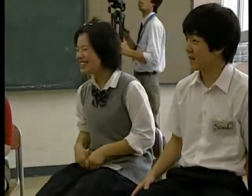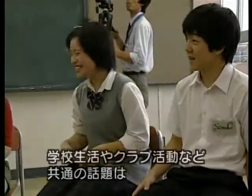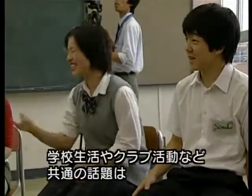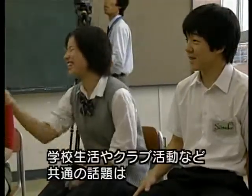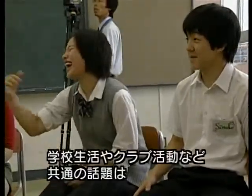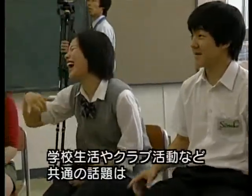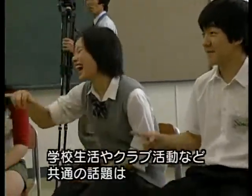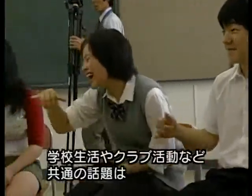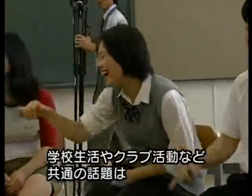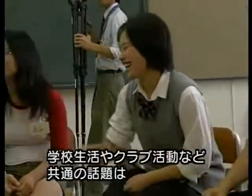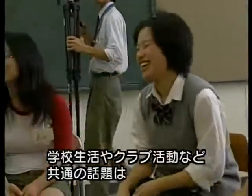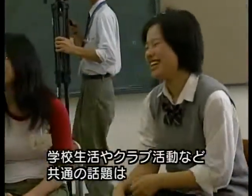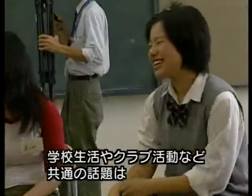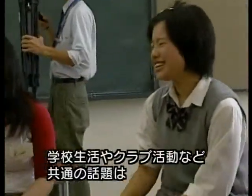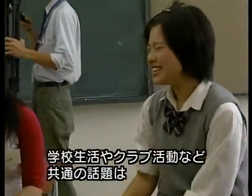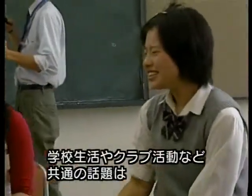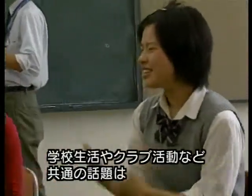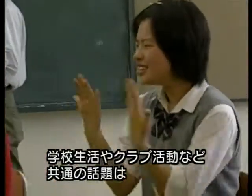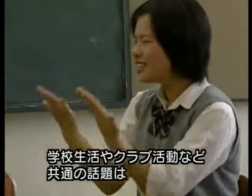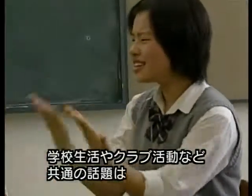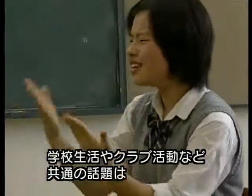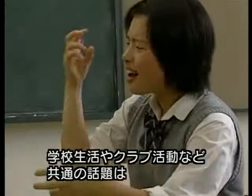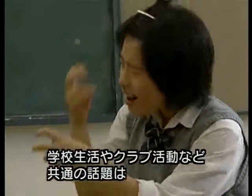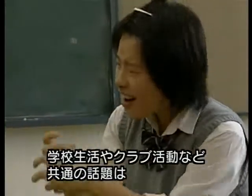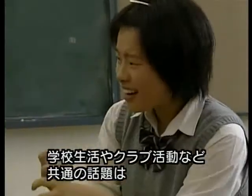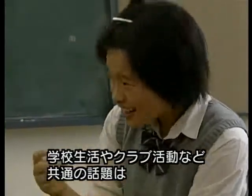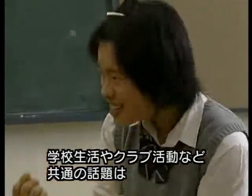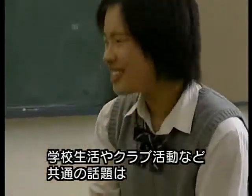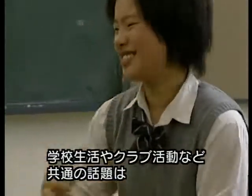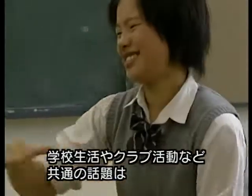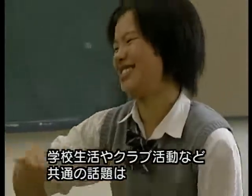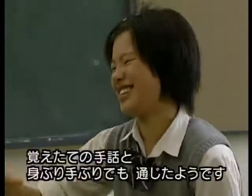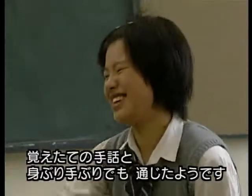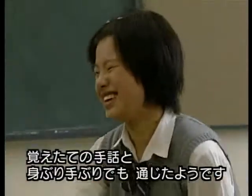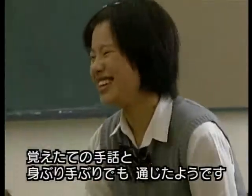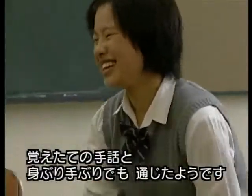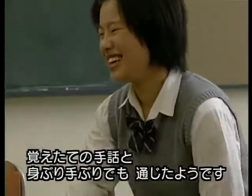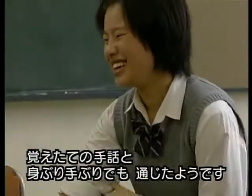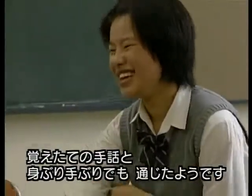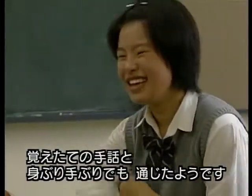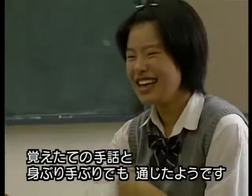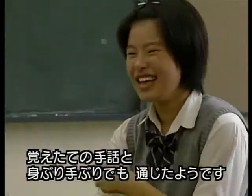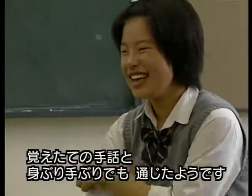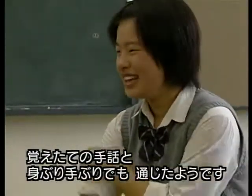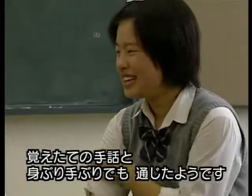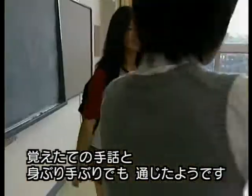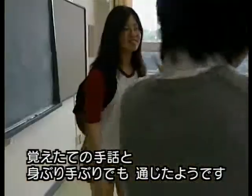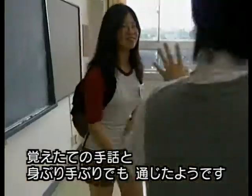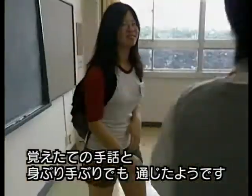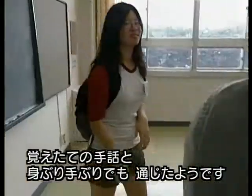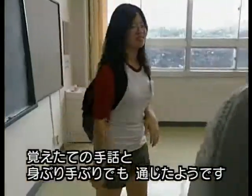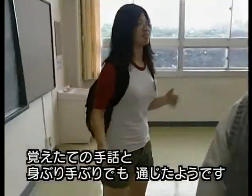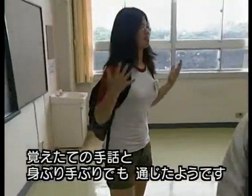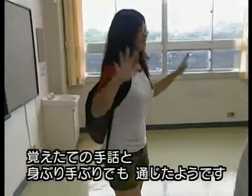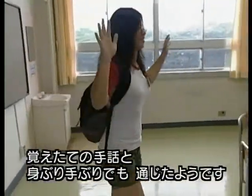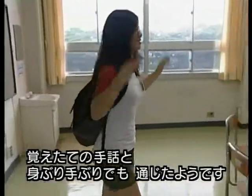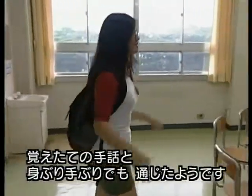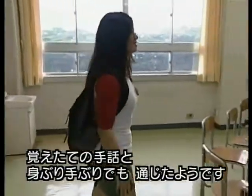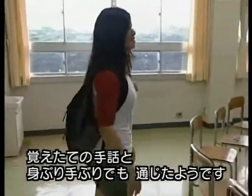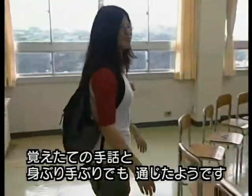学校生活やクラブ活動など共通の話題は覚えたての手話や身振り手振りでもなんとか通